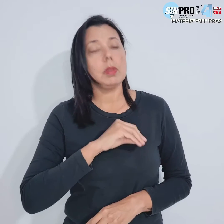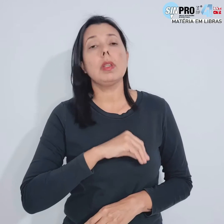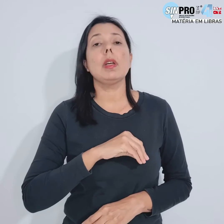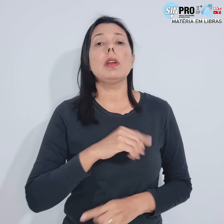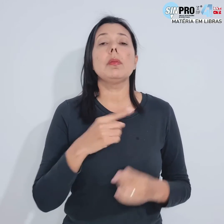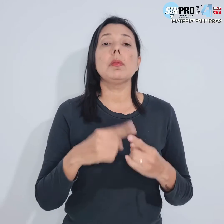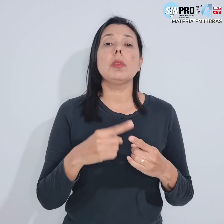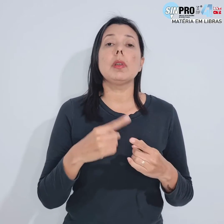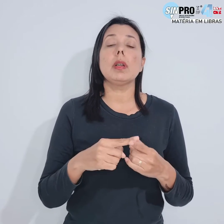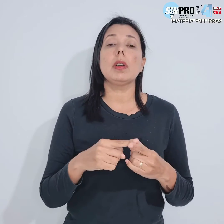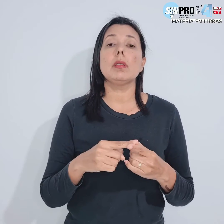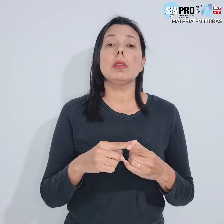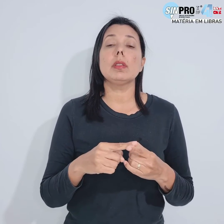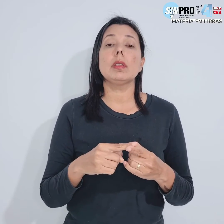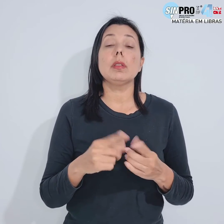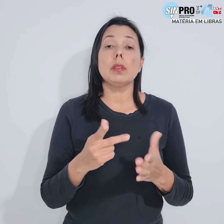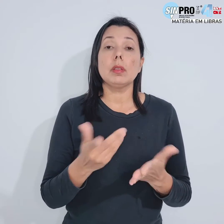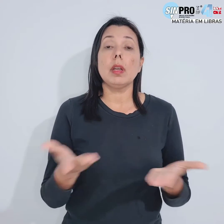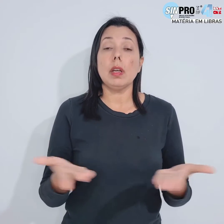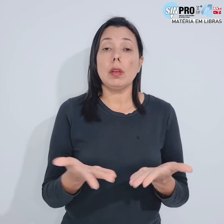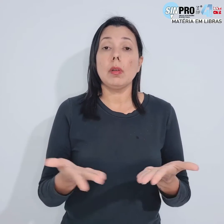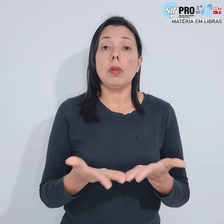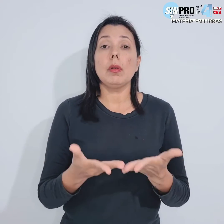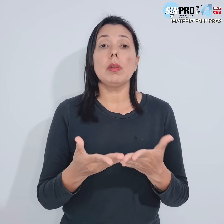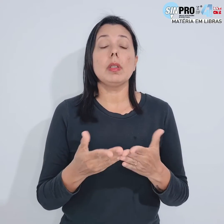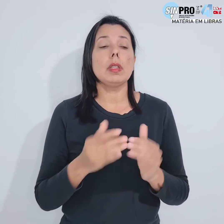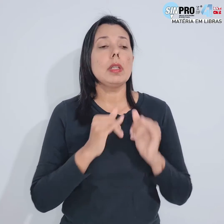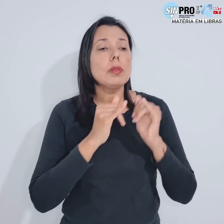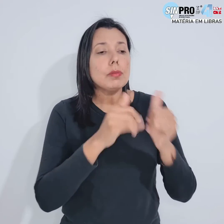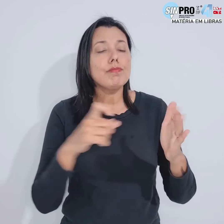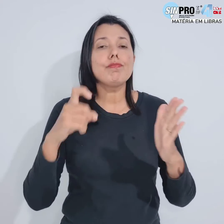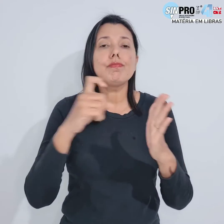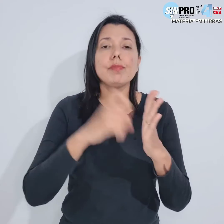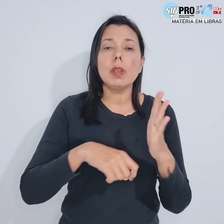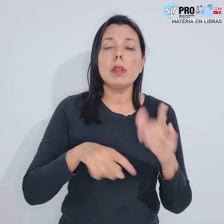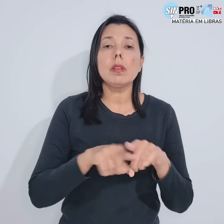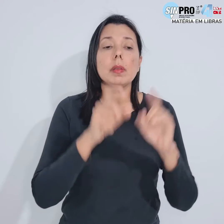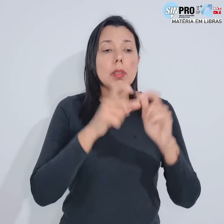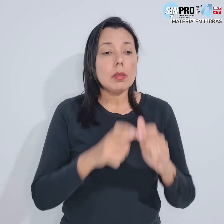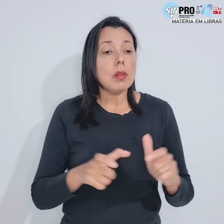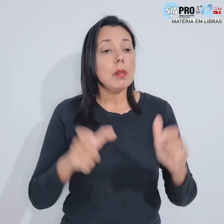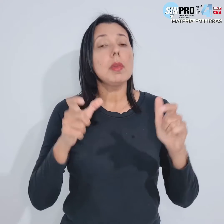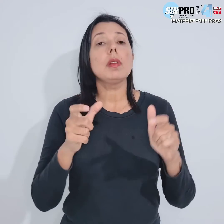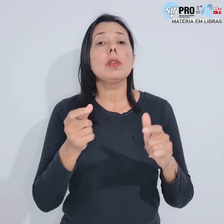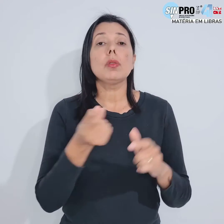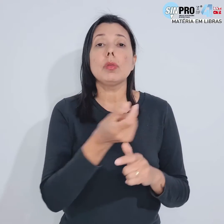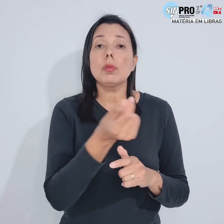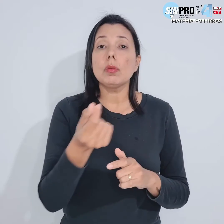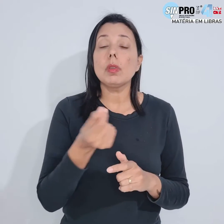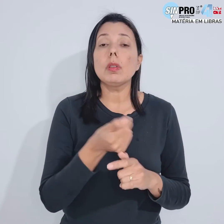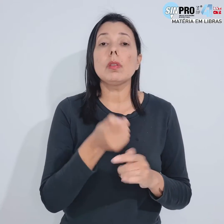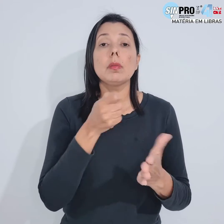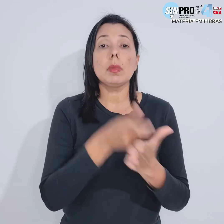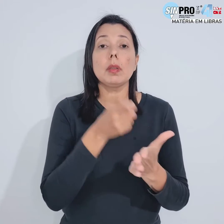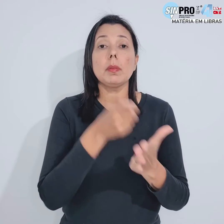em consequência da recessão, das renúncias fiscais e do aumento dos gastos com o pagamento dos